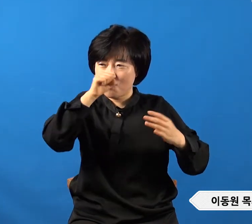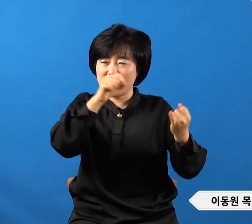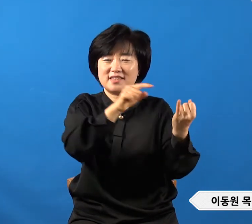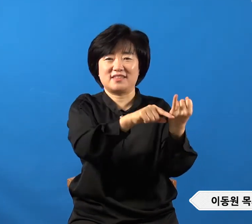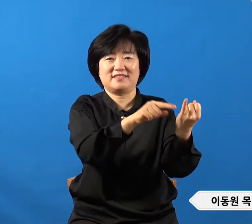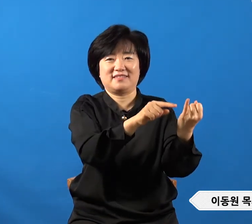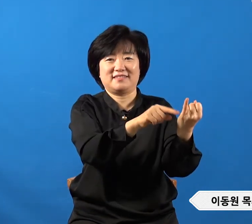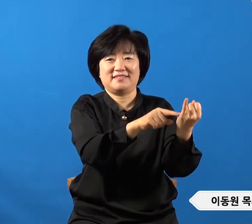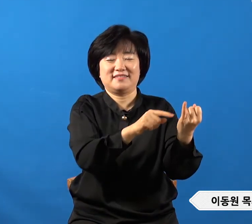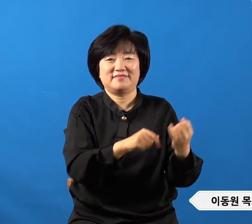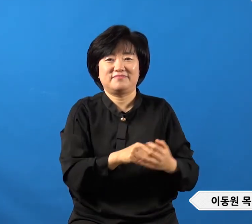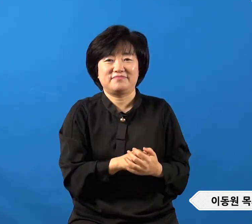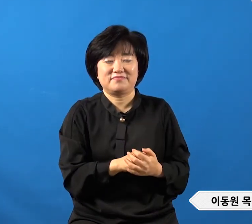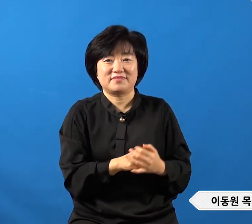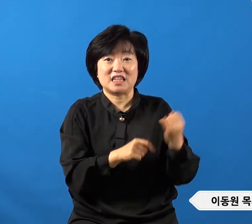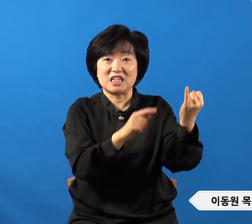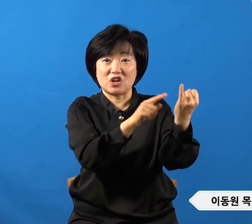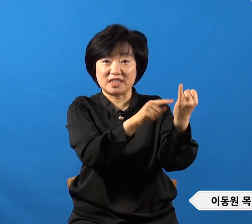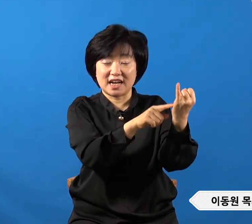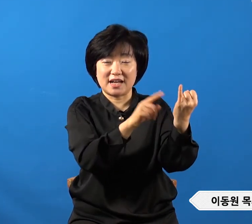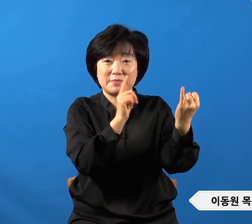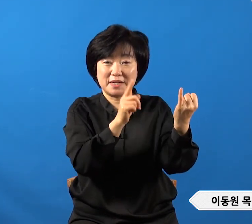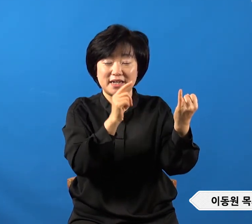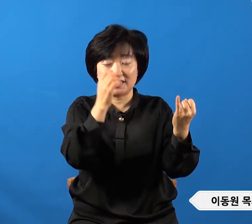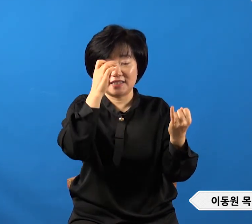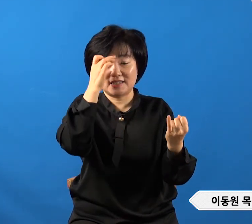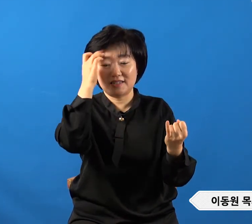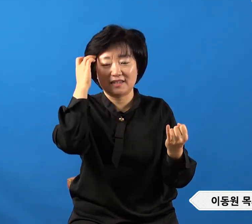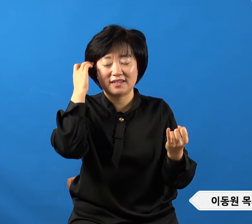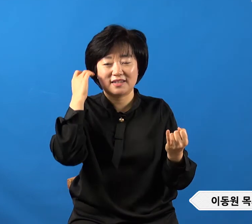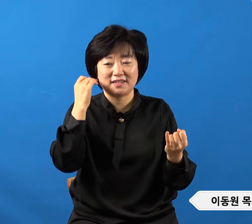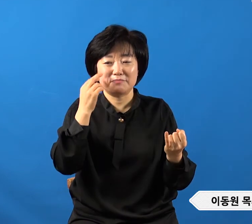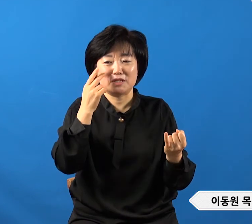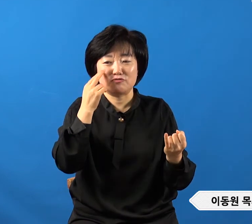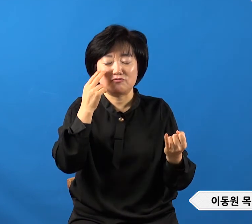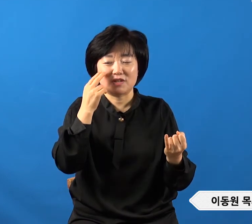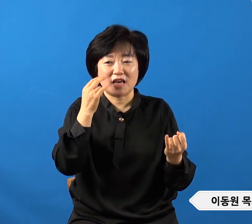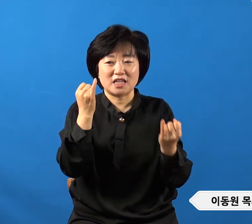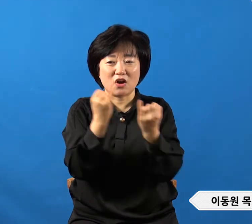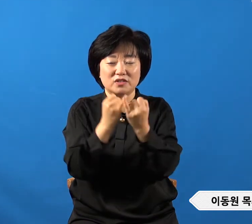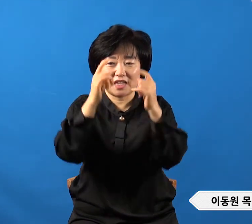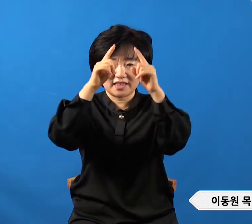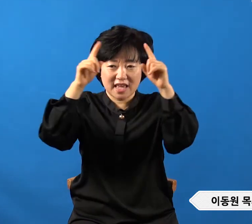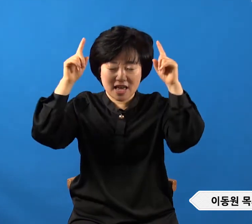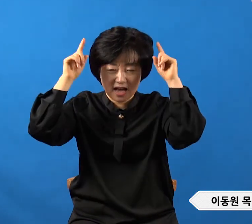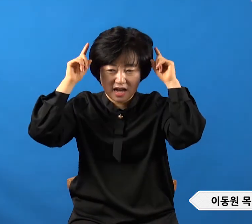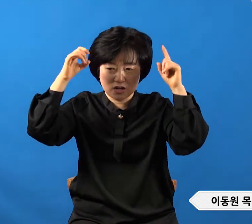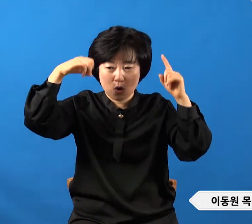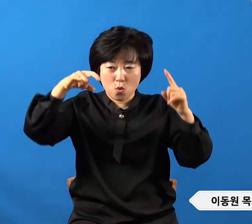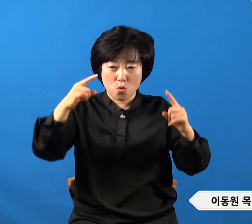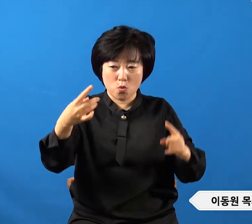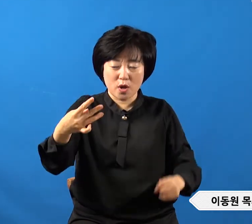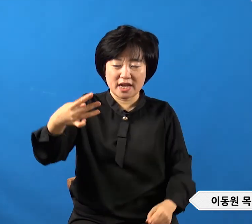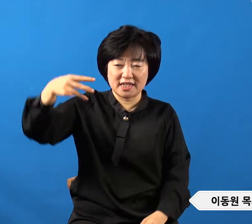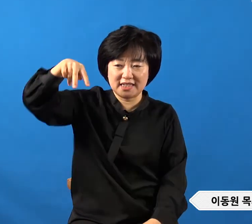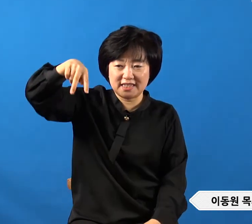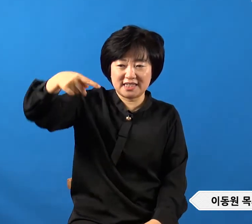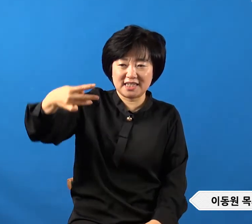부인이었어요. 근데 그녀가 한 번은 유명한 미국의 여자대학 웰슬리 대학의